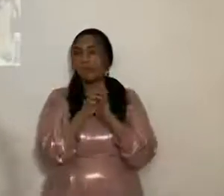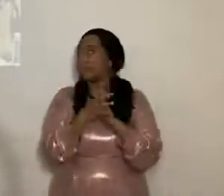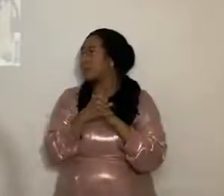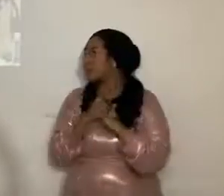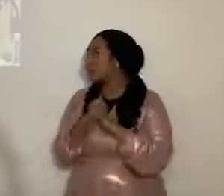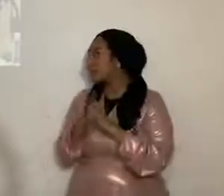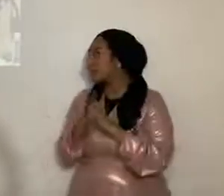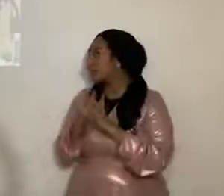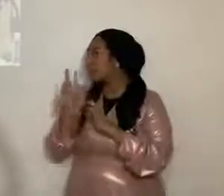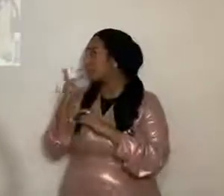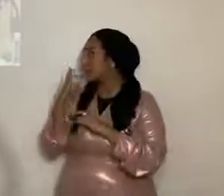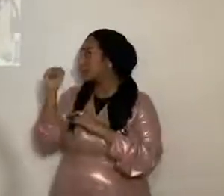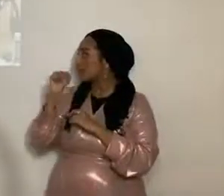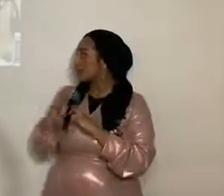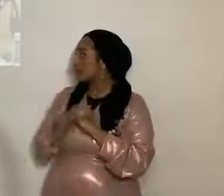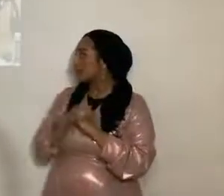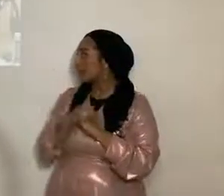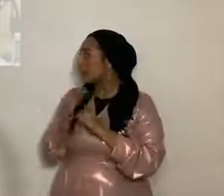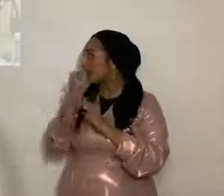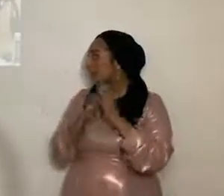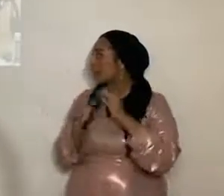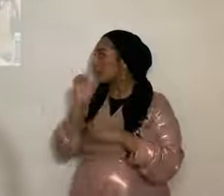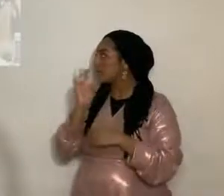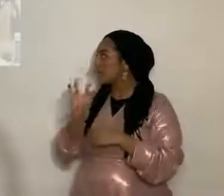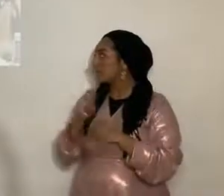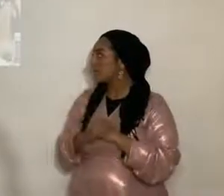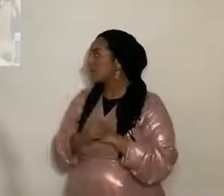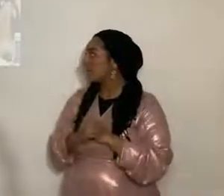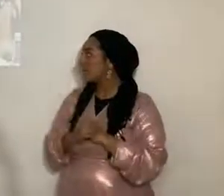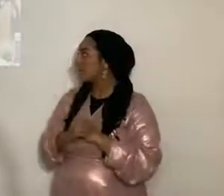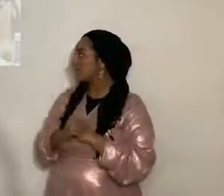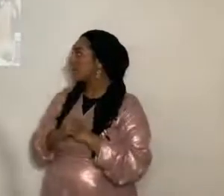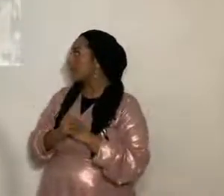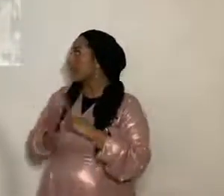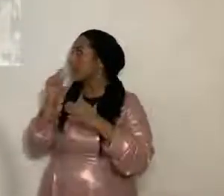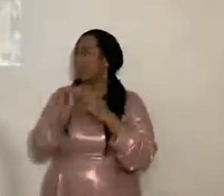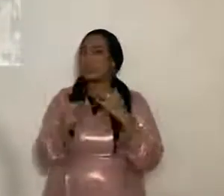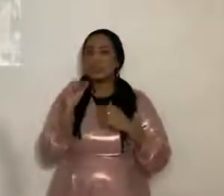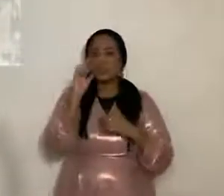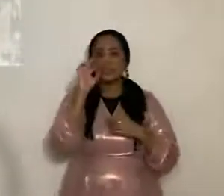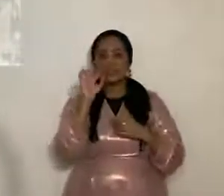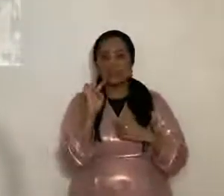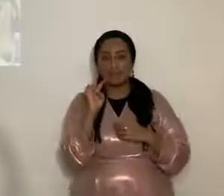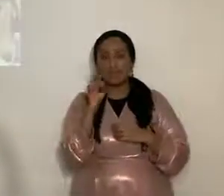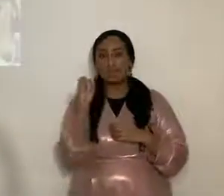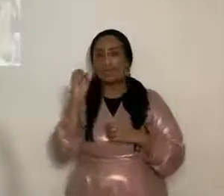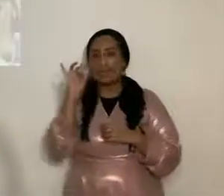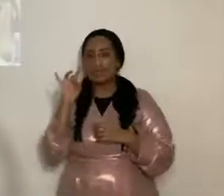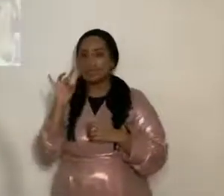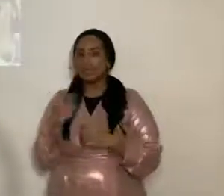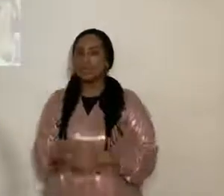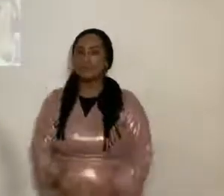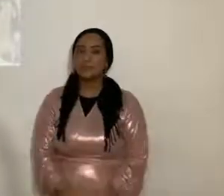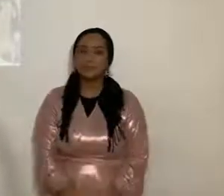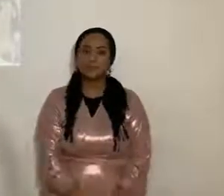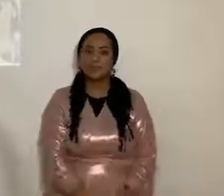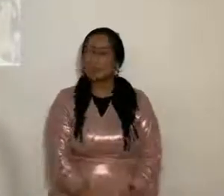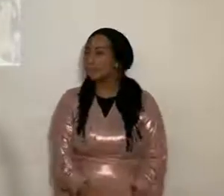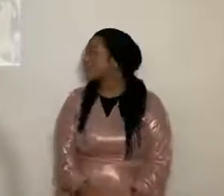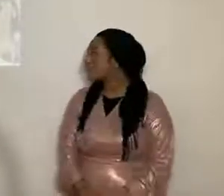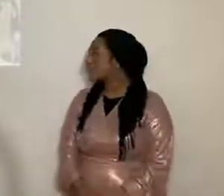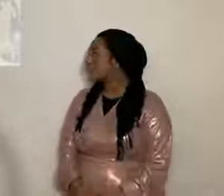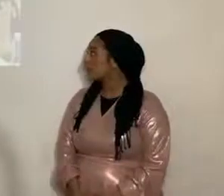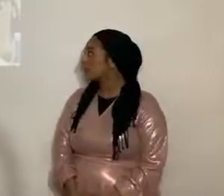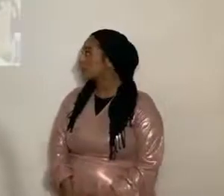adelantito, segunda de Samuel, capítulo 4, versos 7 y 8. Segunda de Samuel, capítulo 4,